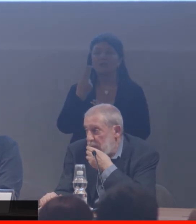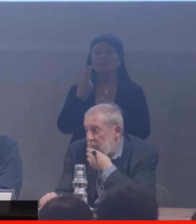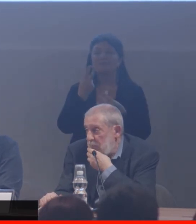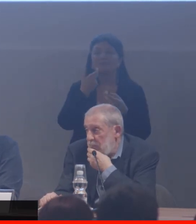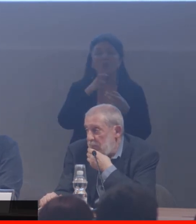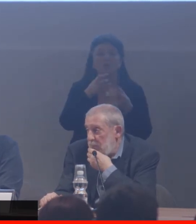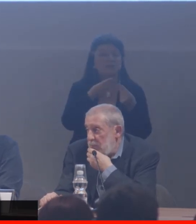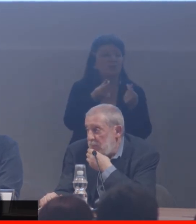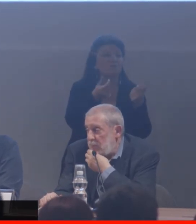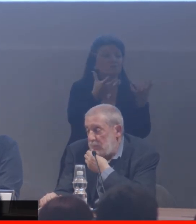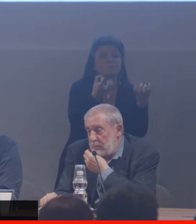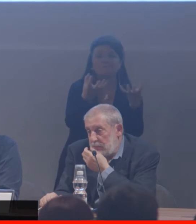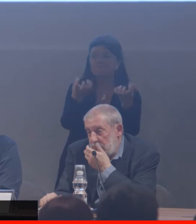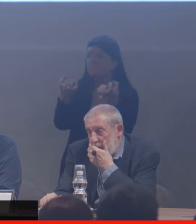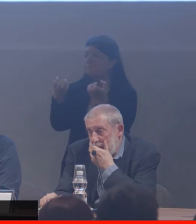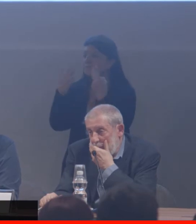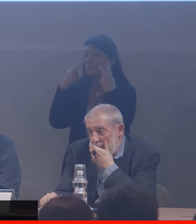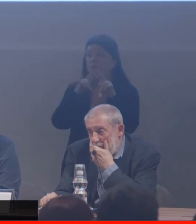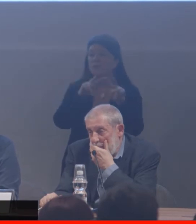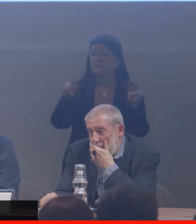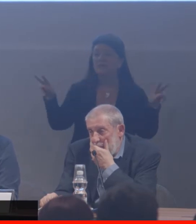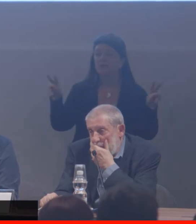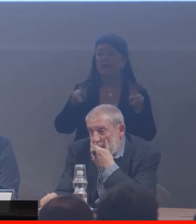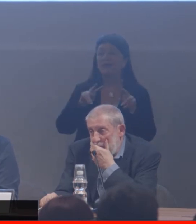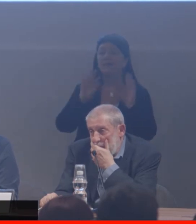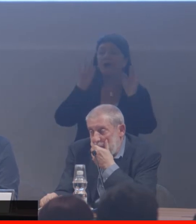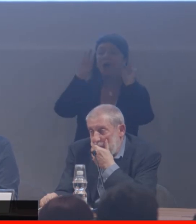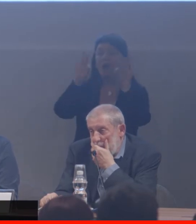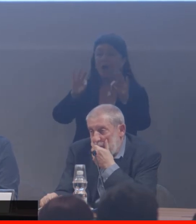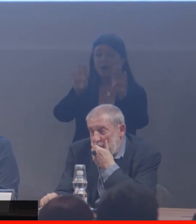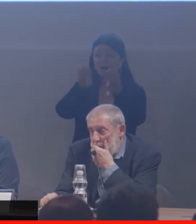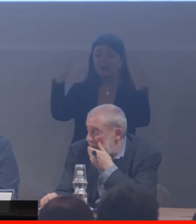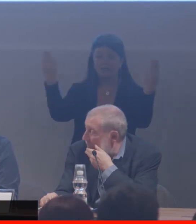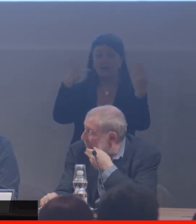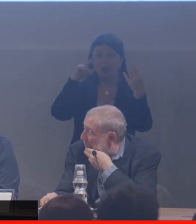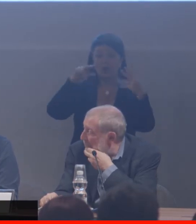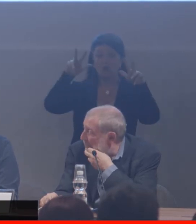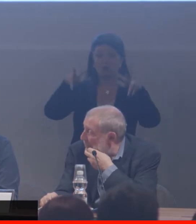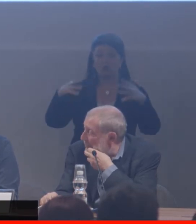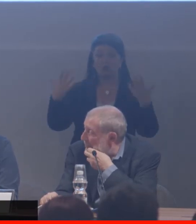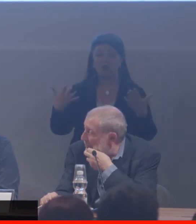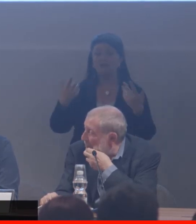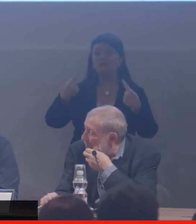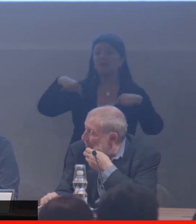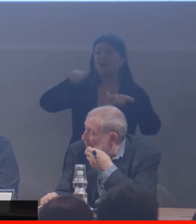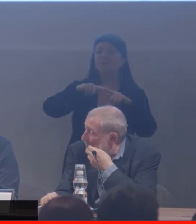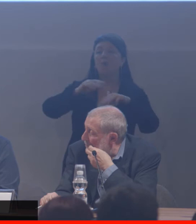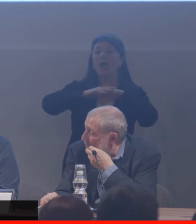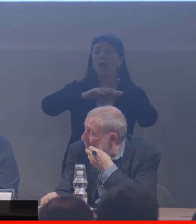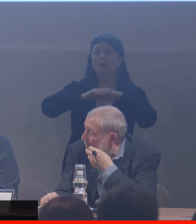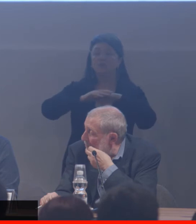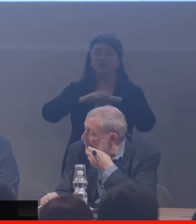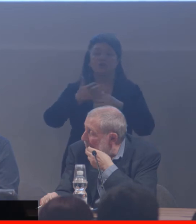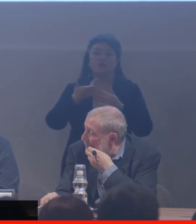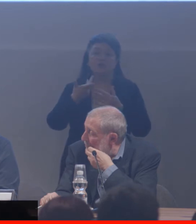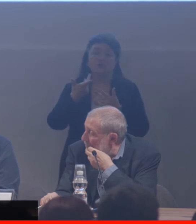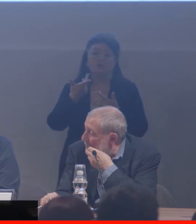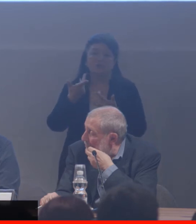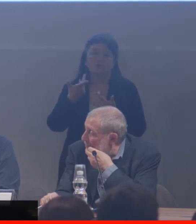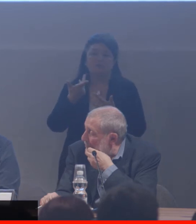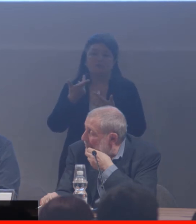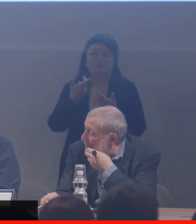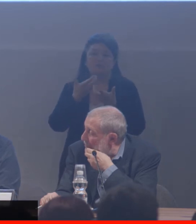sono diventate realtà di conoscenza, e poi gli amici non c'è bisogno di chiarirli. Ma io volevo dire,